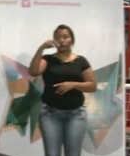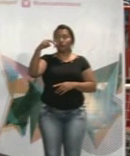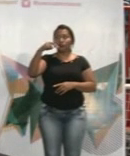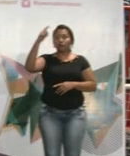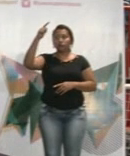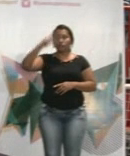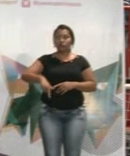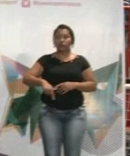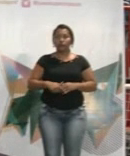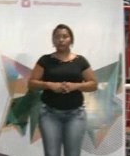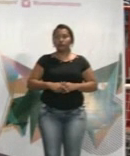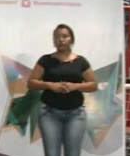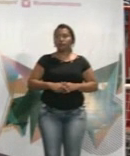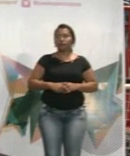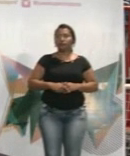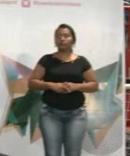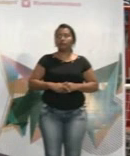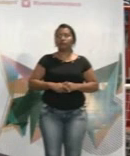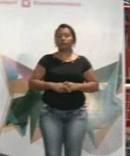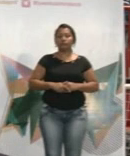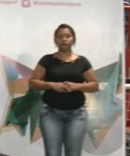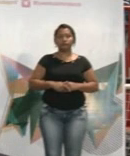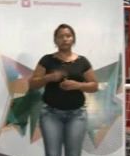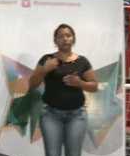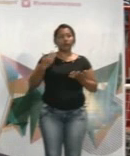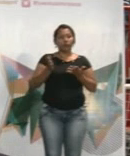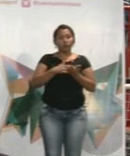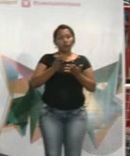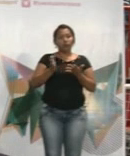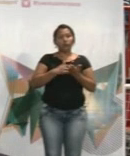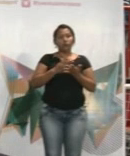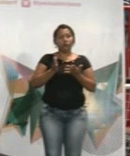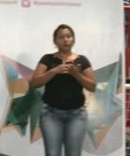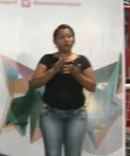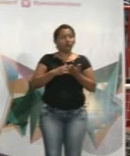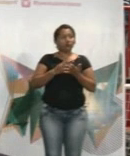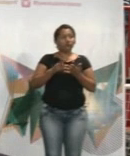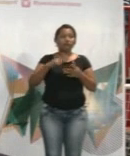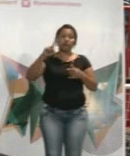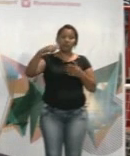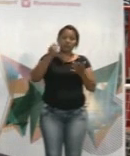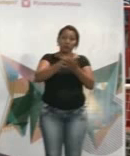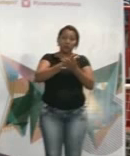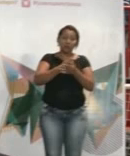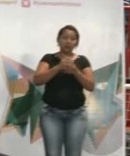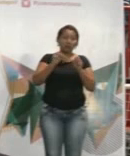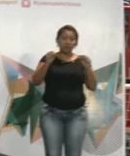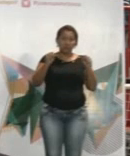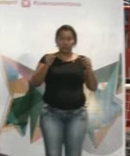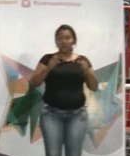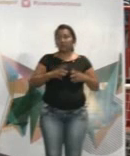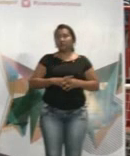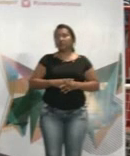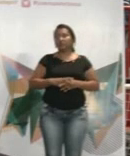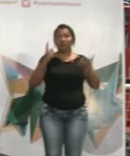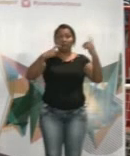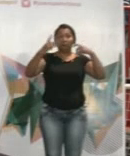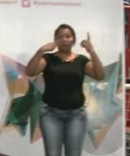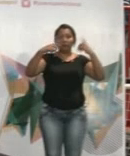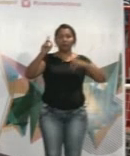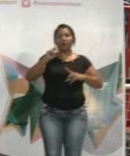estar de novo, vou trazer livros também para quem não pôde comprar hoje, tá bom? Não precisa ficar preocupado